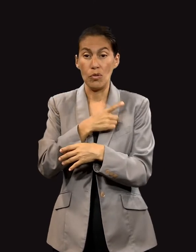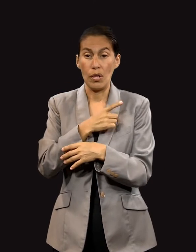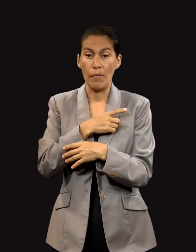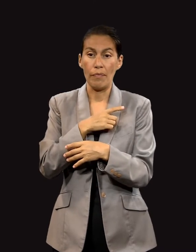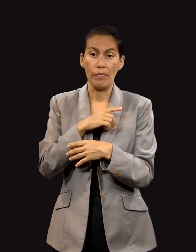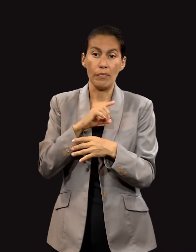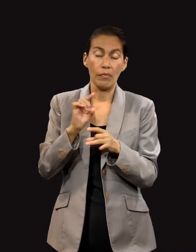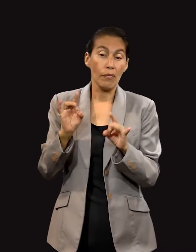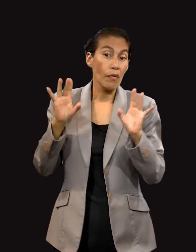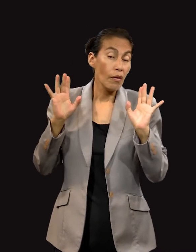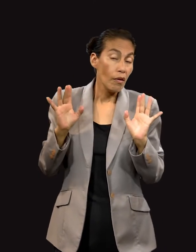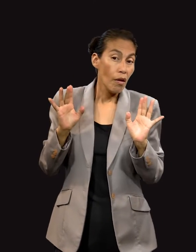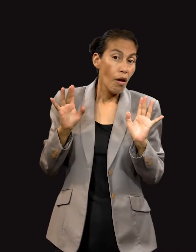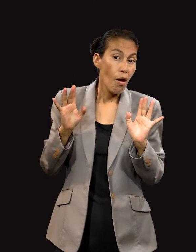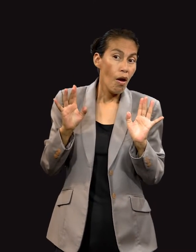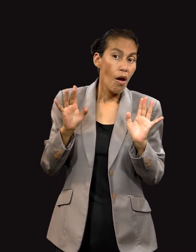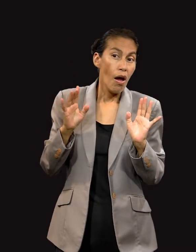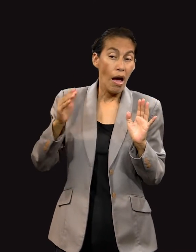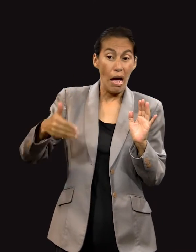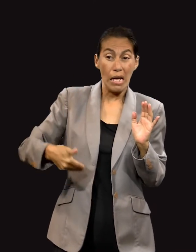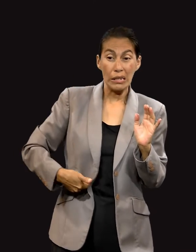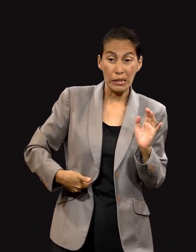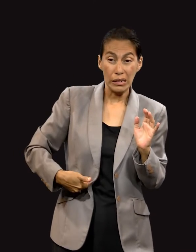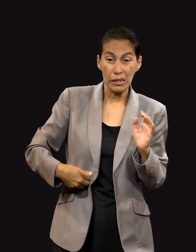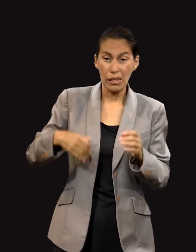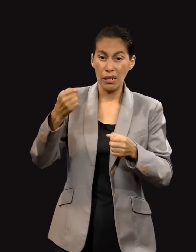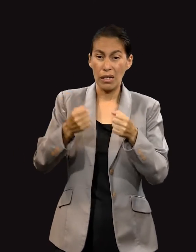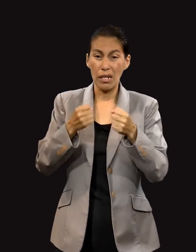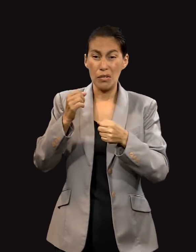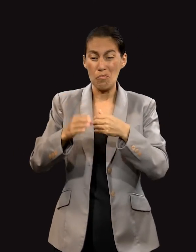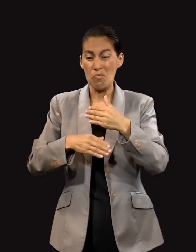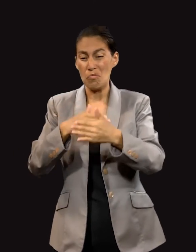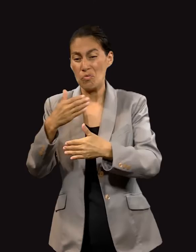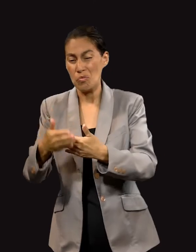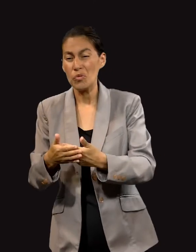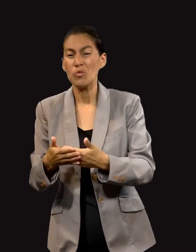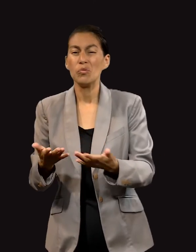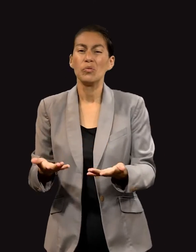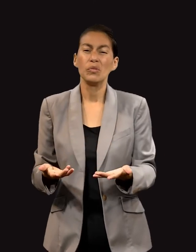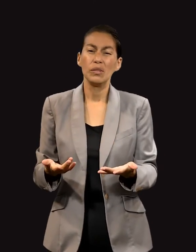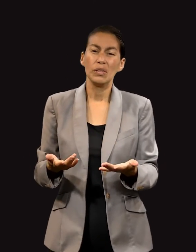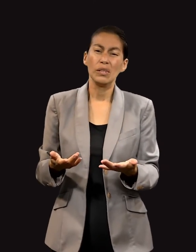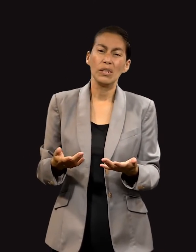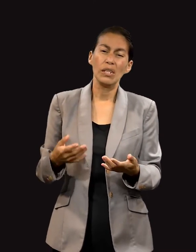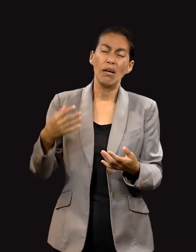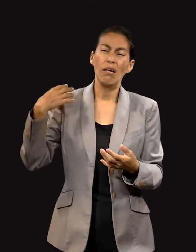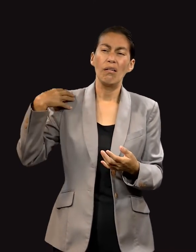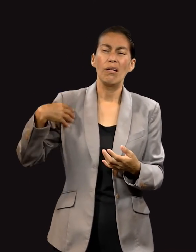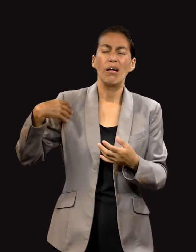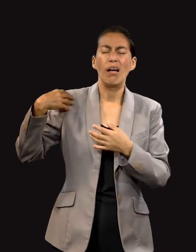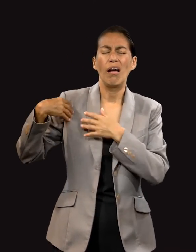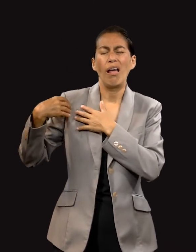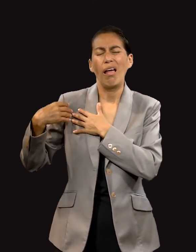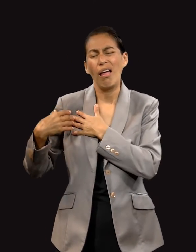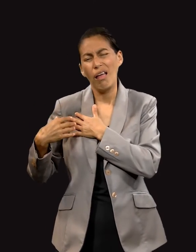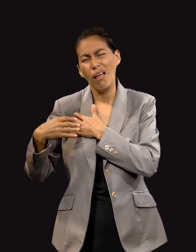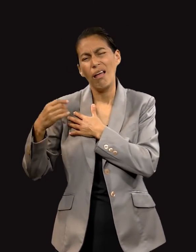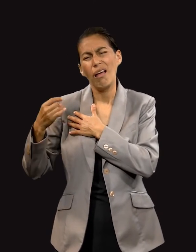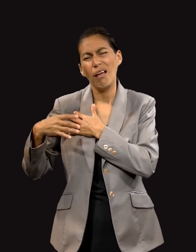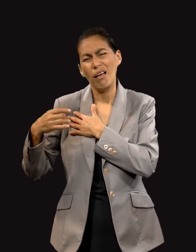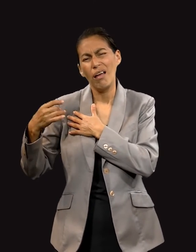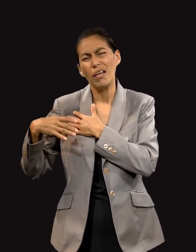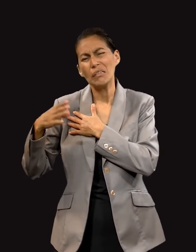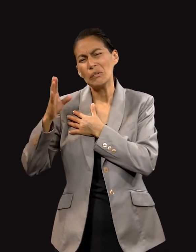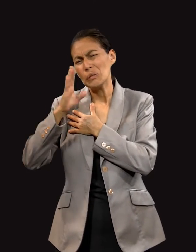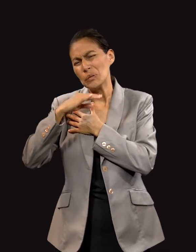andara sola. Y un día tuvo un accidente, se volteó con una, en un carro. Entonces, este, quedó mal de su